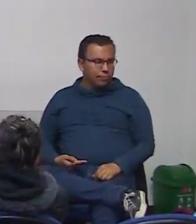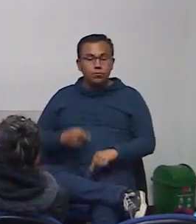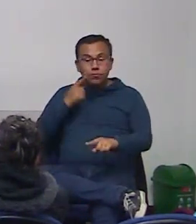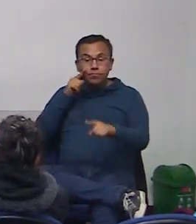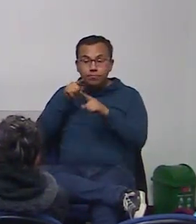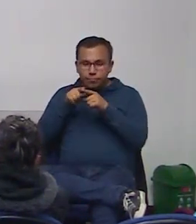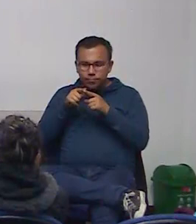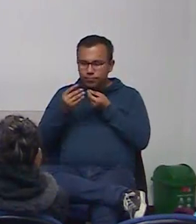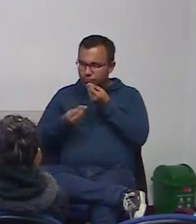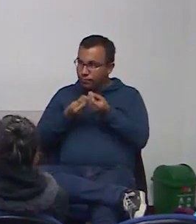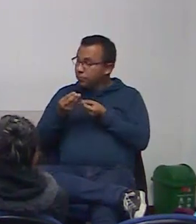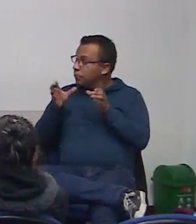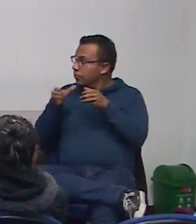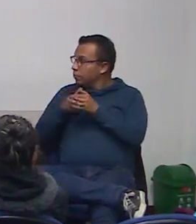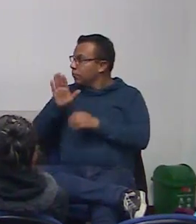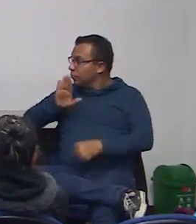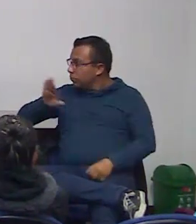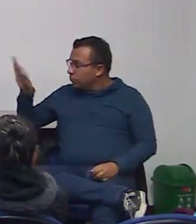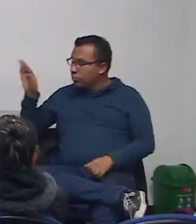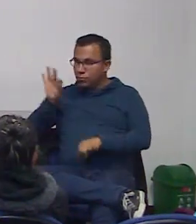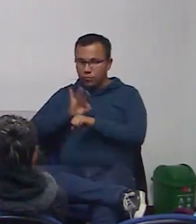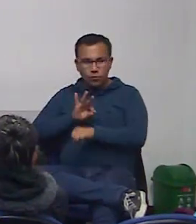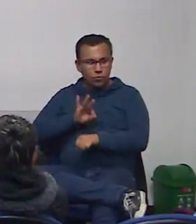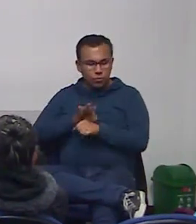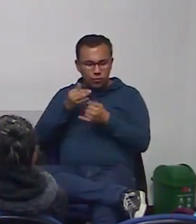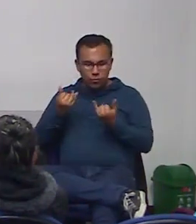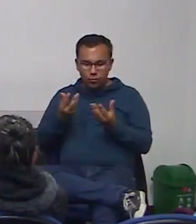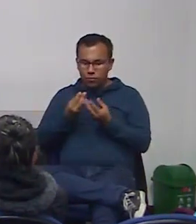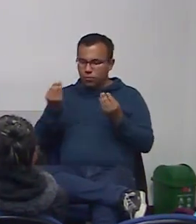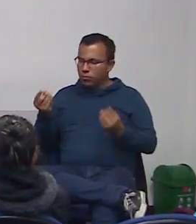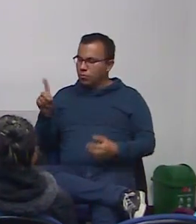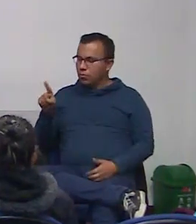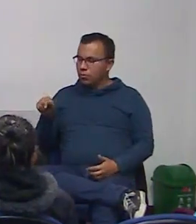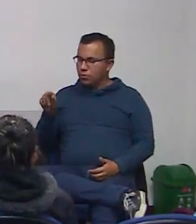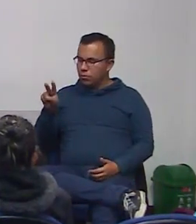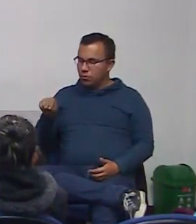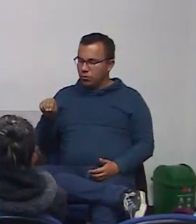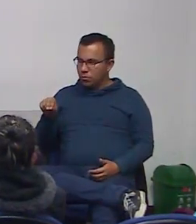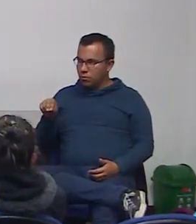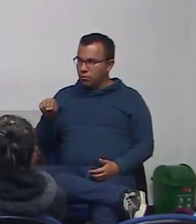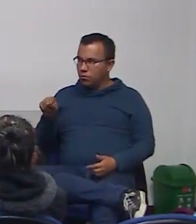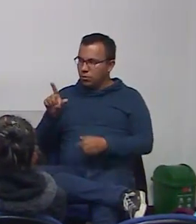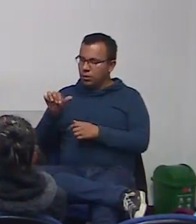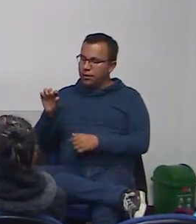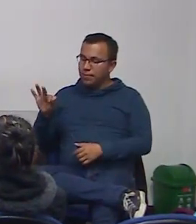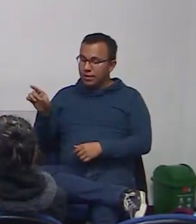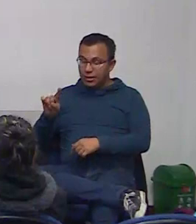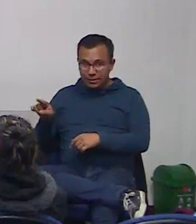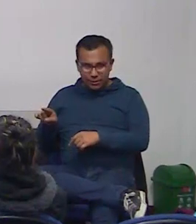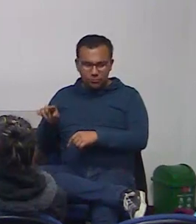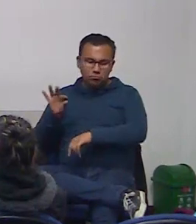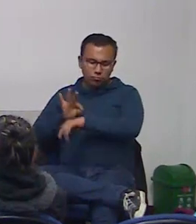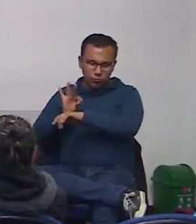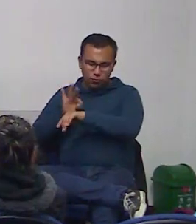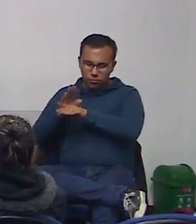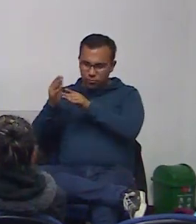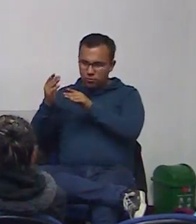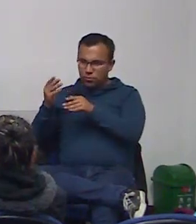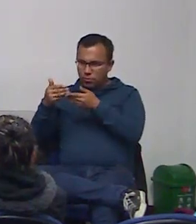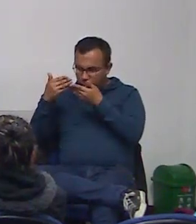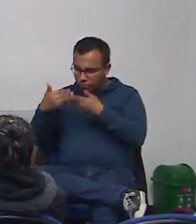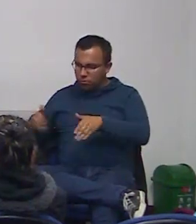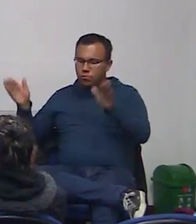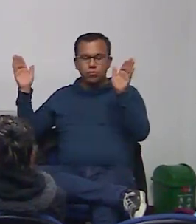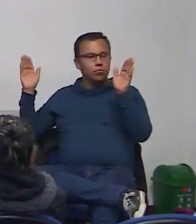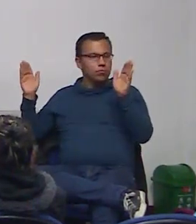de de este grupo o de esta fundación que hoy en día se llama fundación sin límites Es realmente pues e pararse en el escenario lo